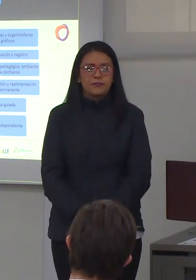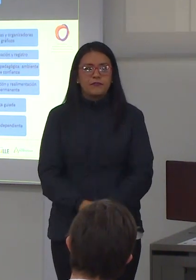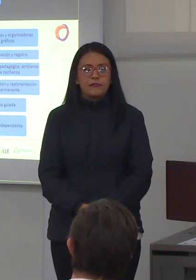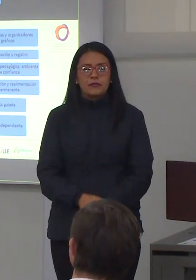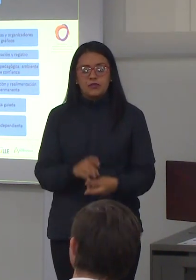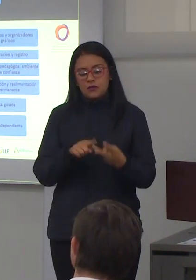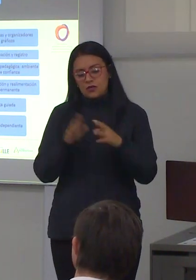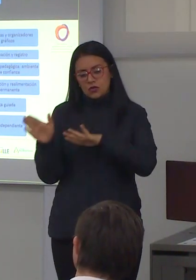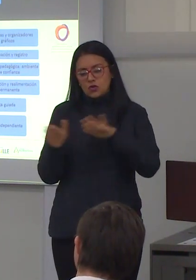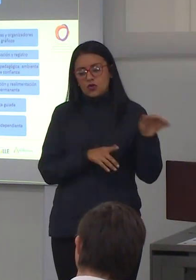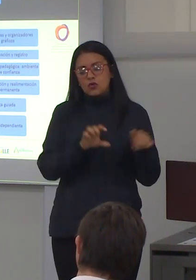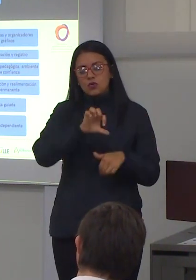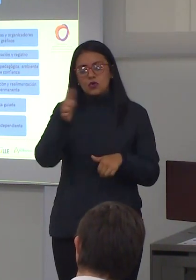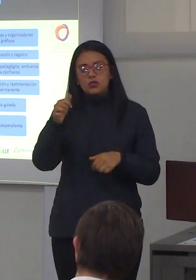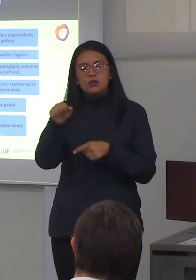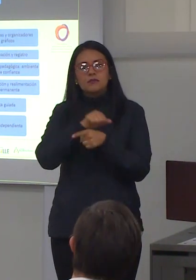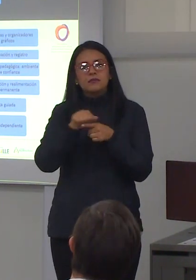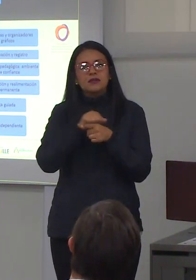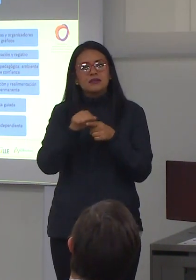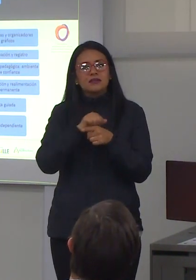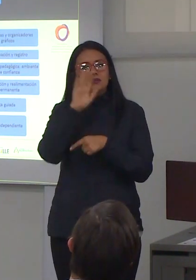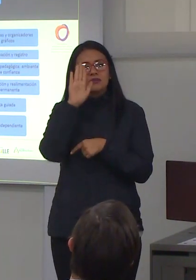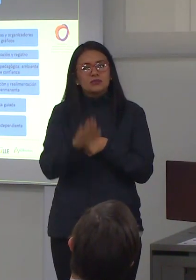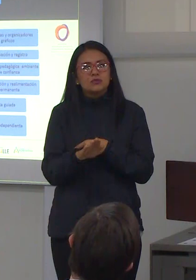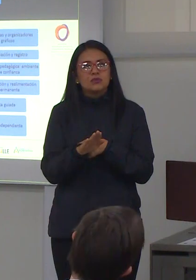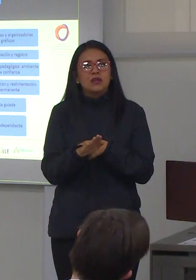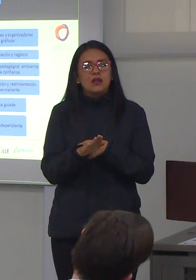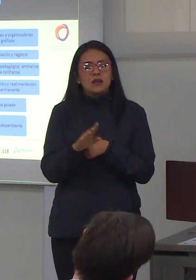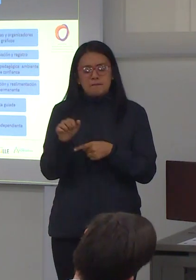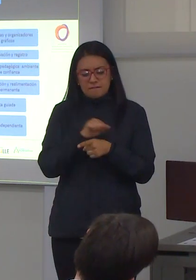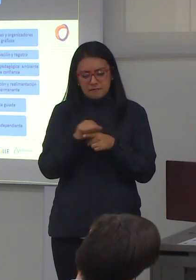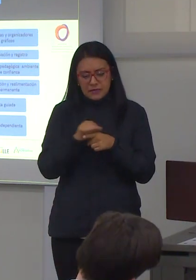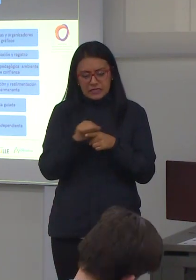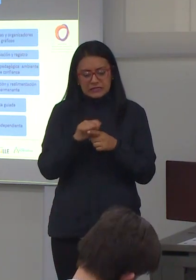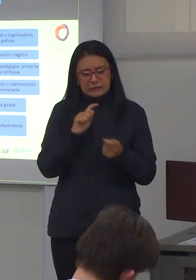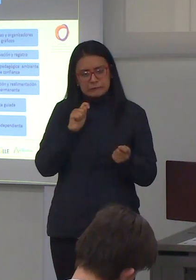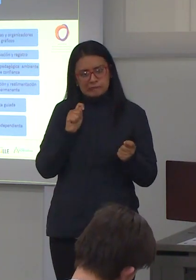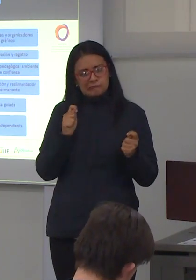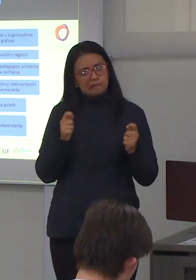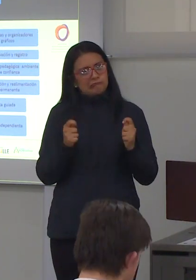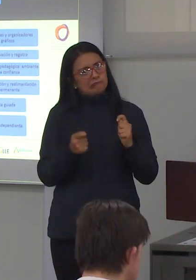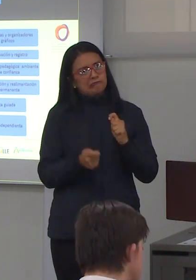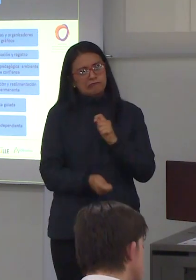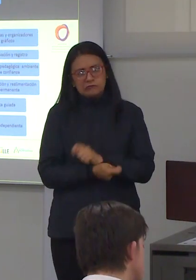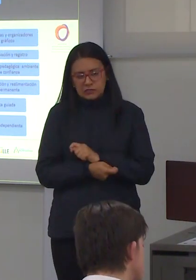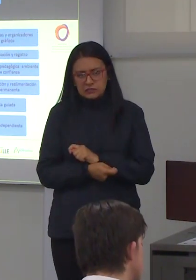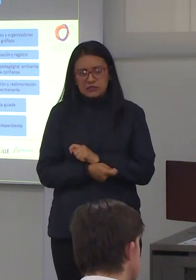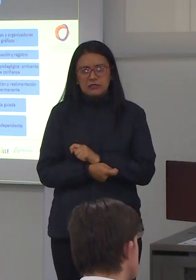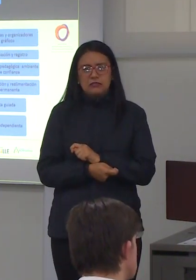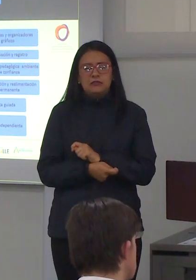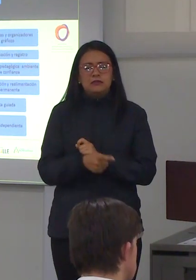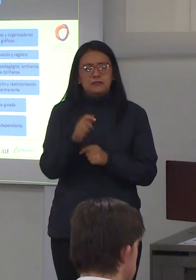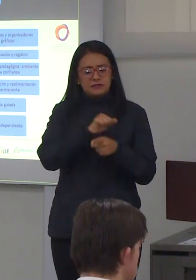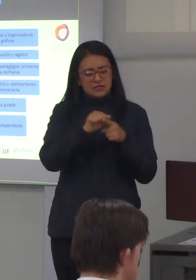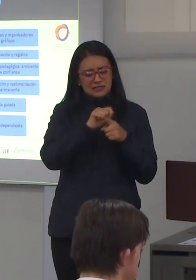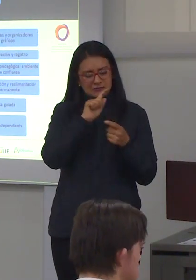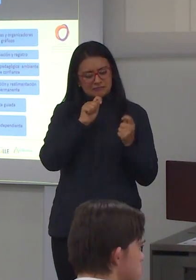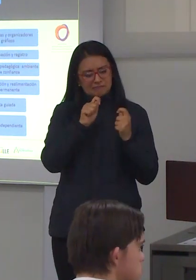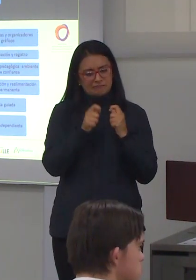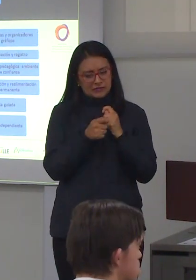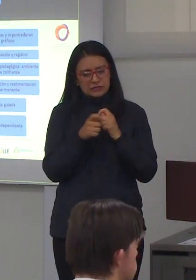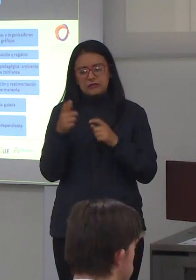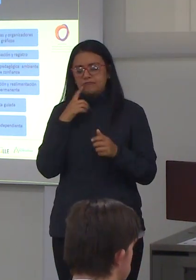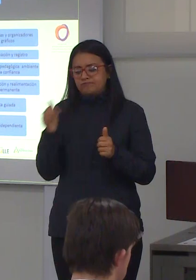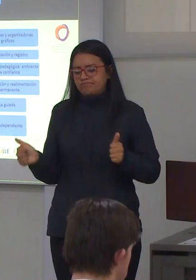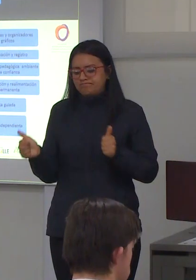otro aspecto fue la práctica la práctica se ha tenido que dosificar, la práctica se ha tenido que acompañar con